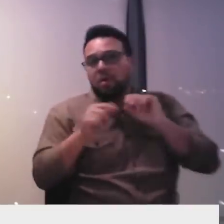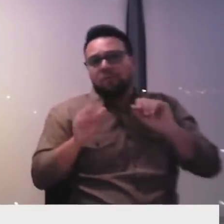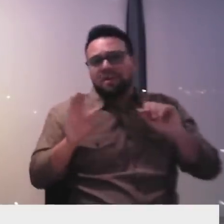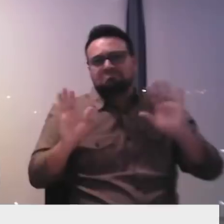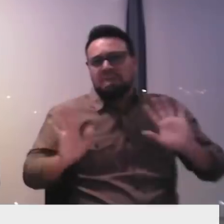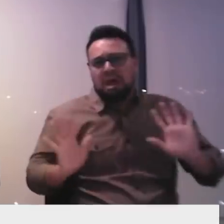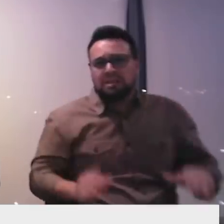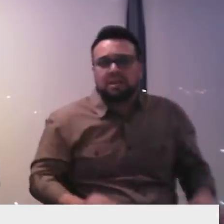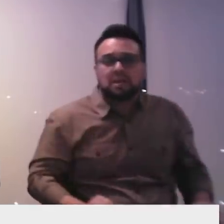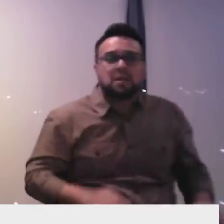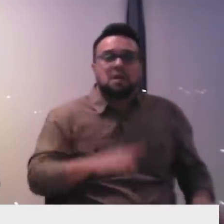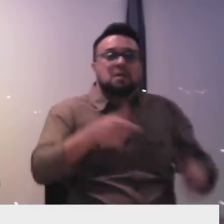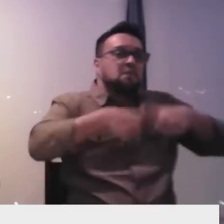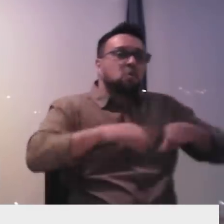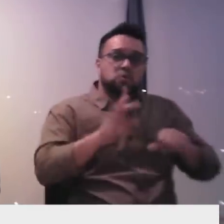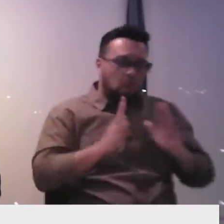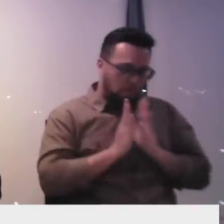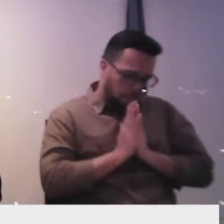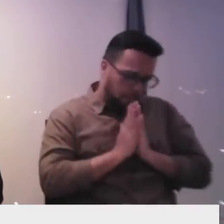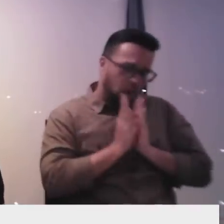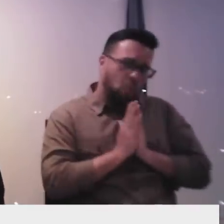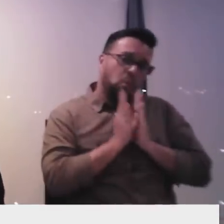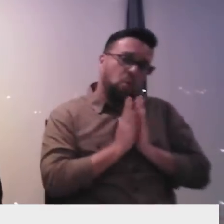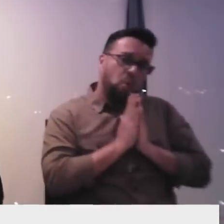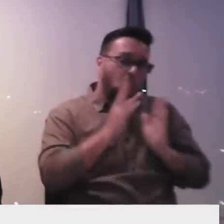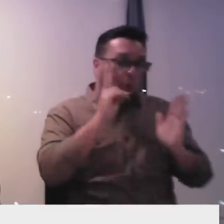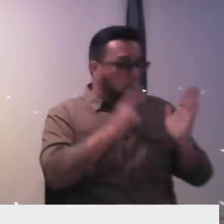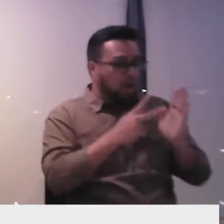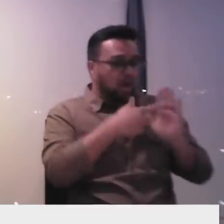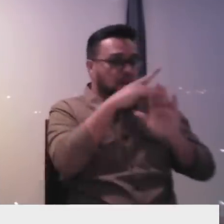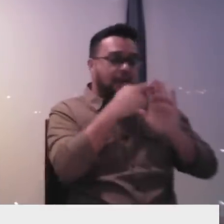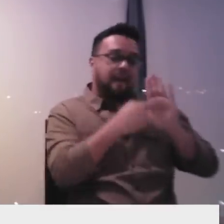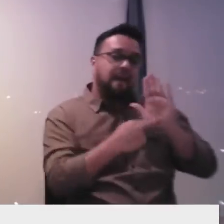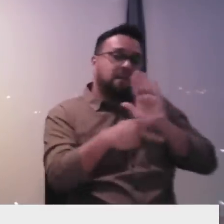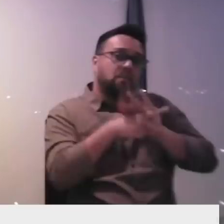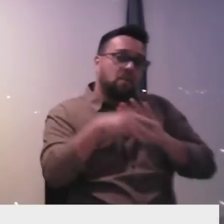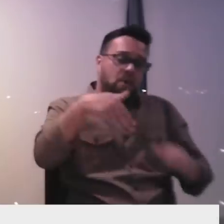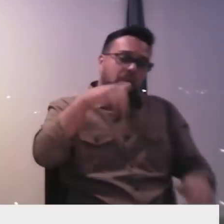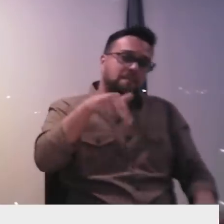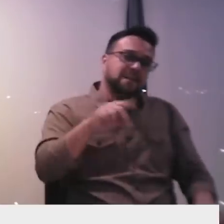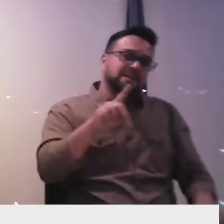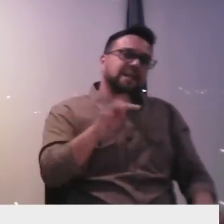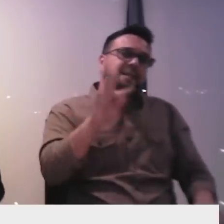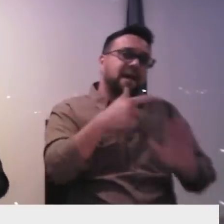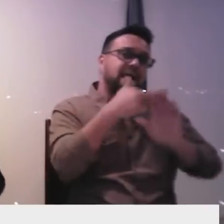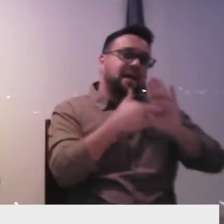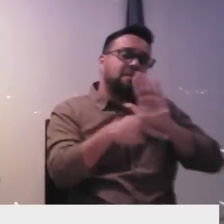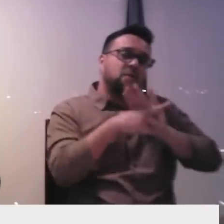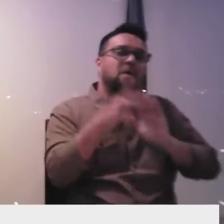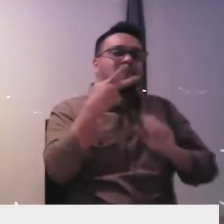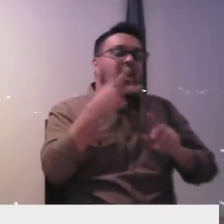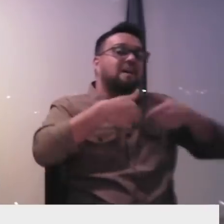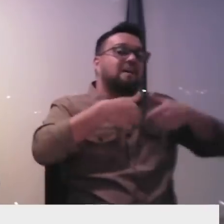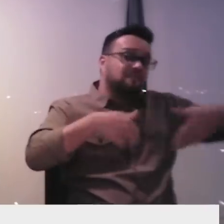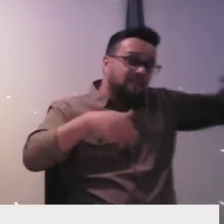inicial, ficou rezando, né, olhando para o protocolo Mandetta. O que, que dizia o protocolo Mandetta? Vá para